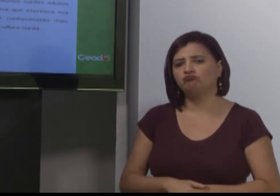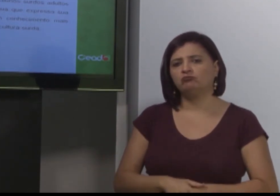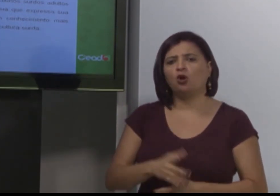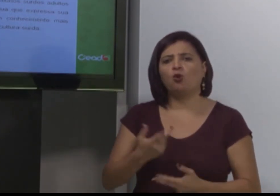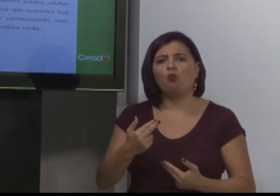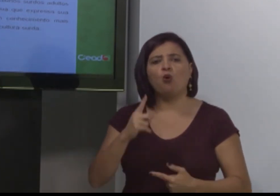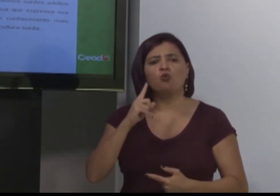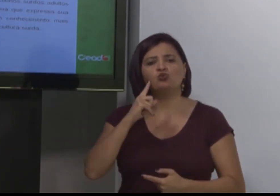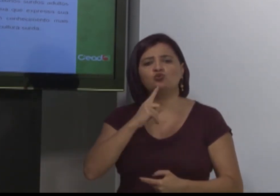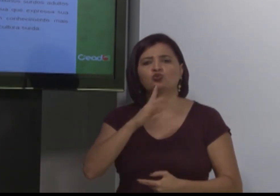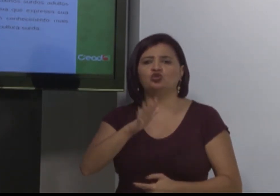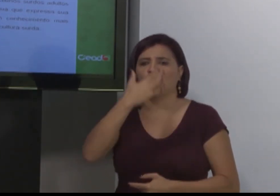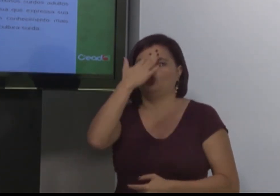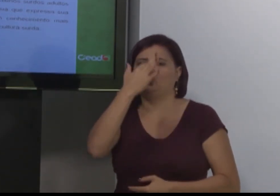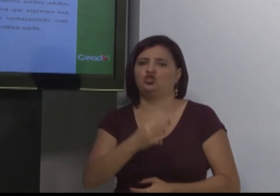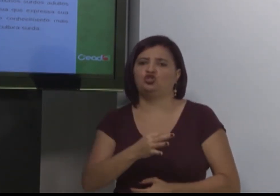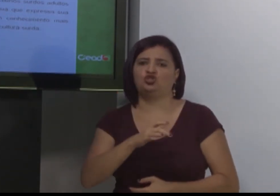o surdo